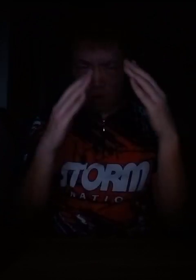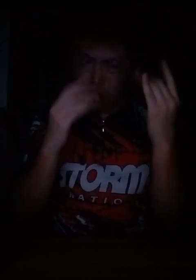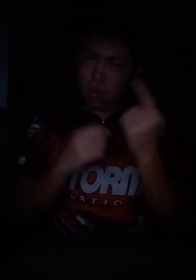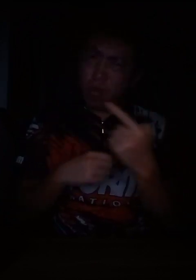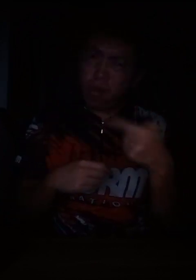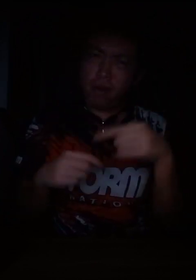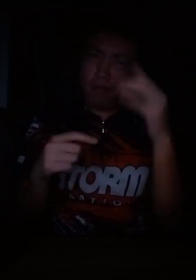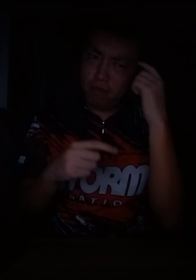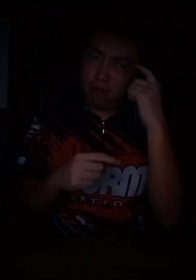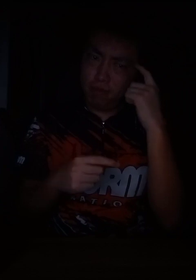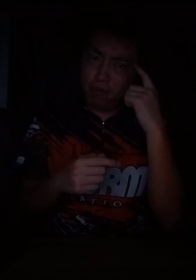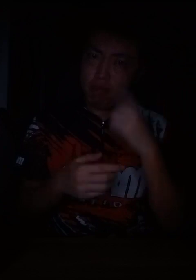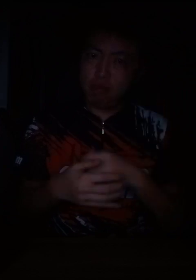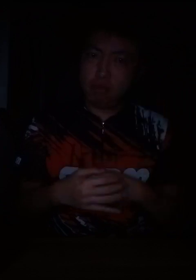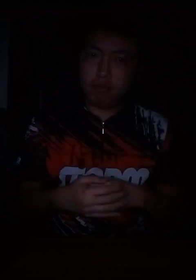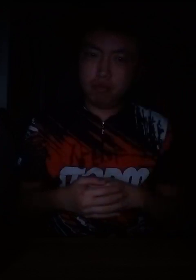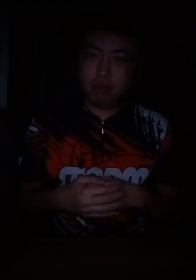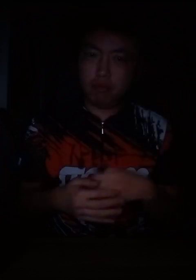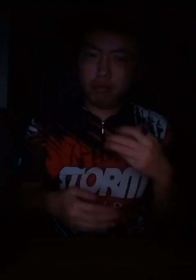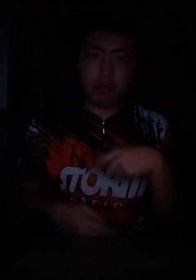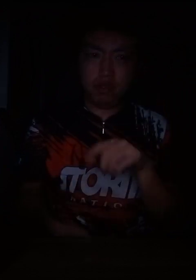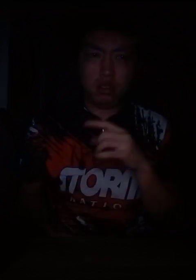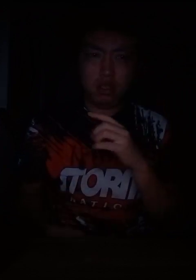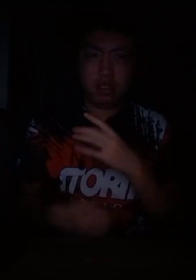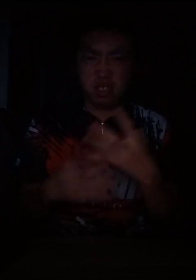했어요. 네, 거의 그러면서 참았습니다.